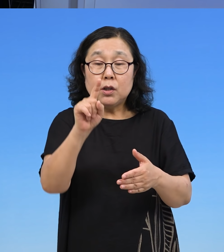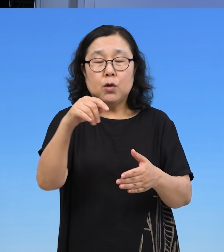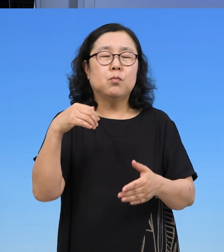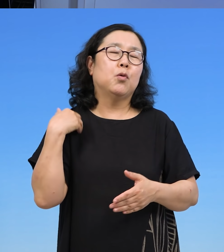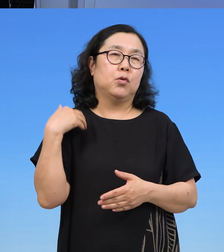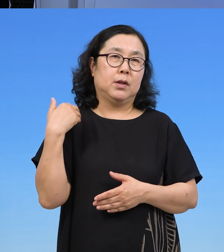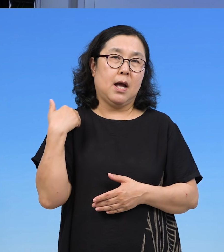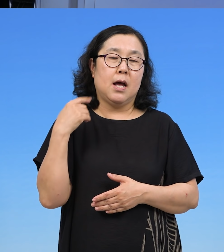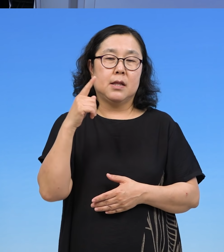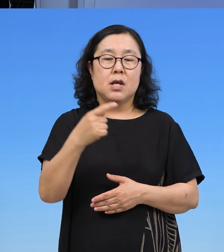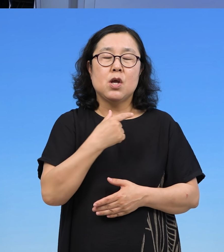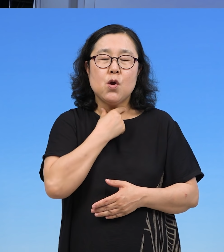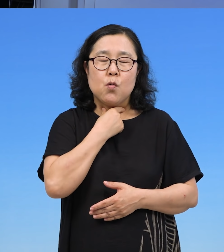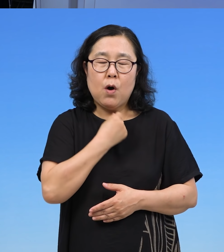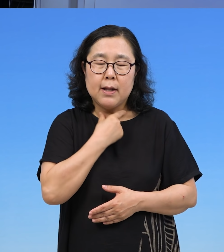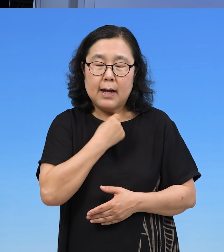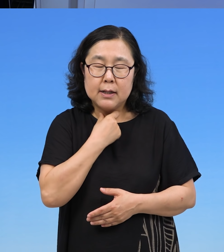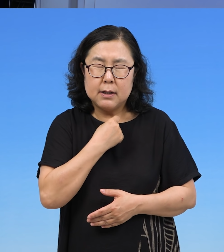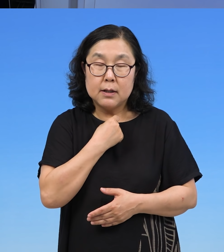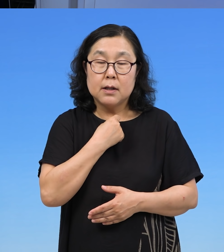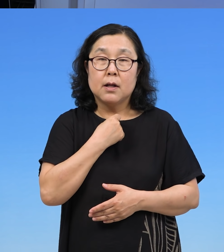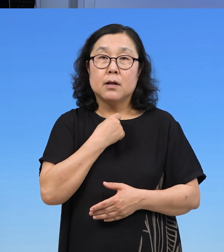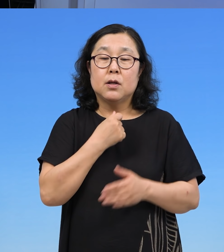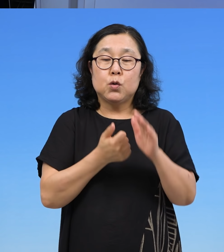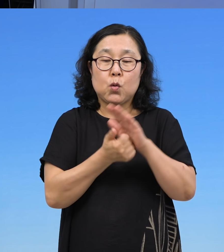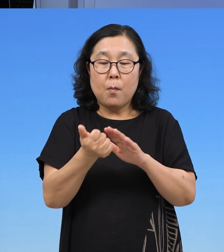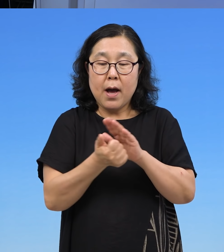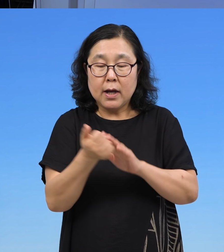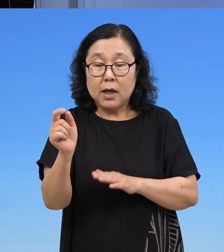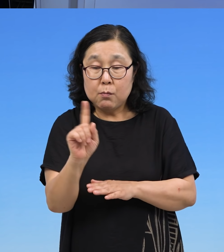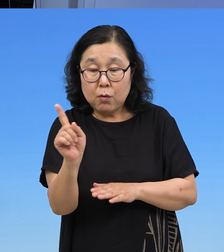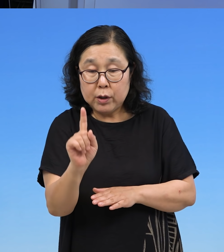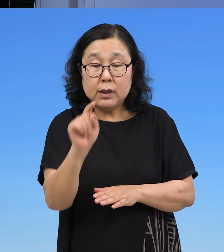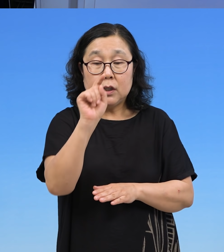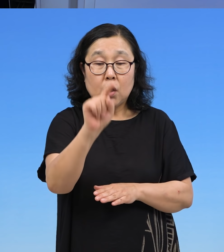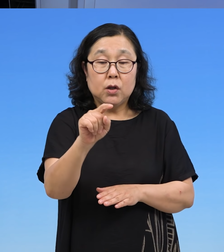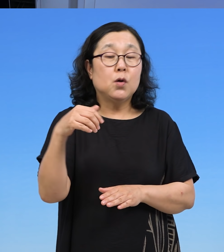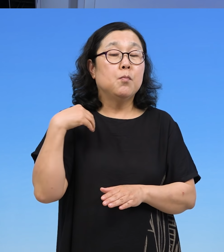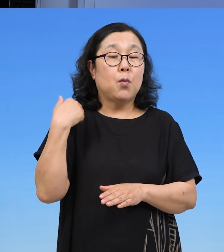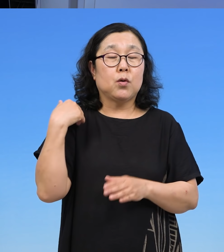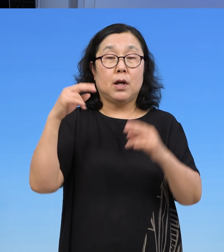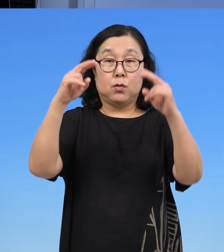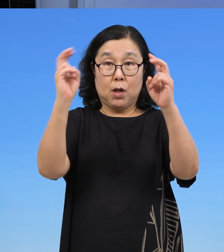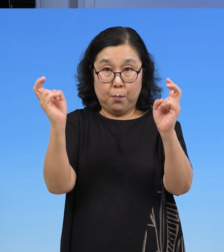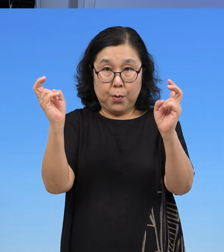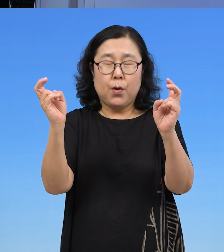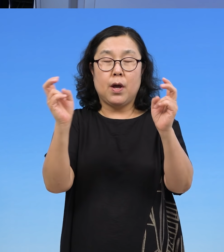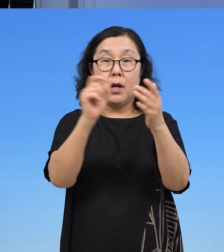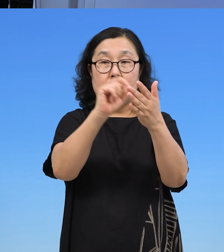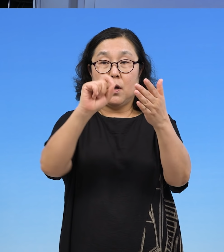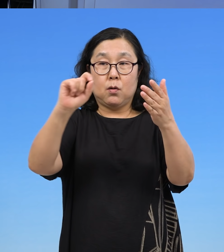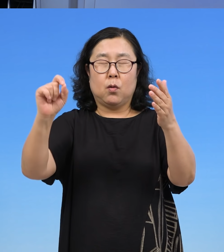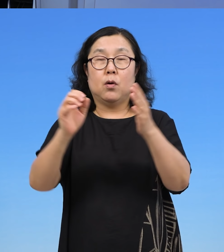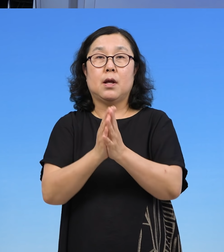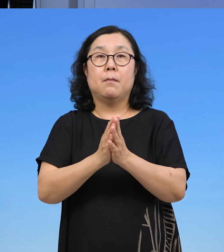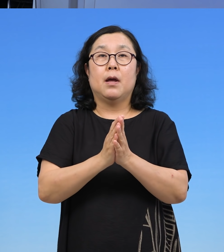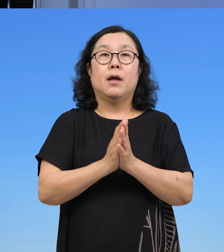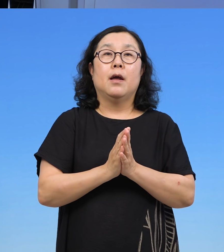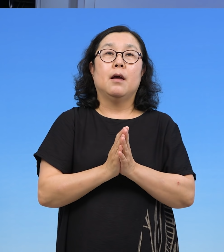네 마음의 바람이 얼마나 깊은지를 너는 모르고 있다 이렇게 예수님의 마음을 전하고는 그 책에서